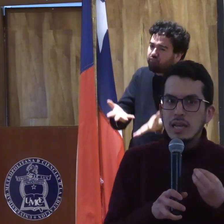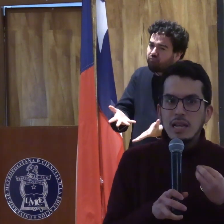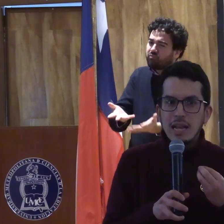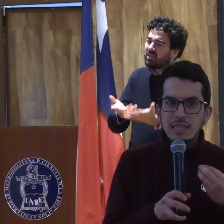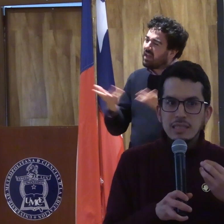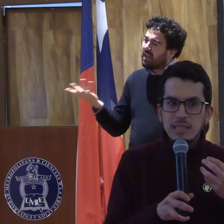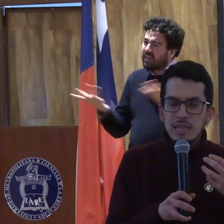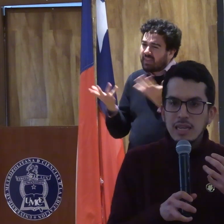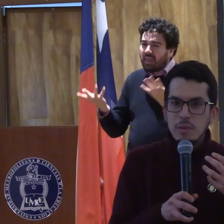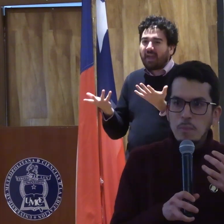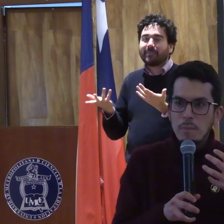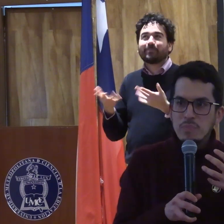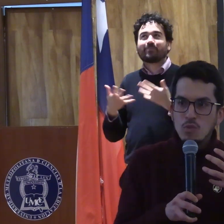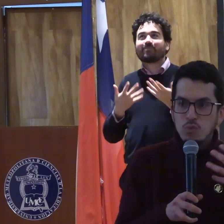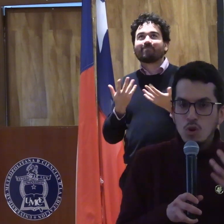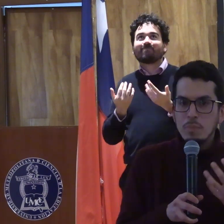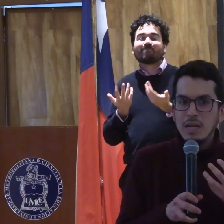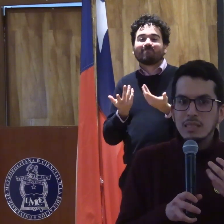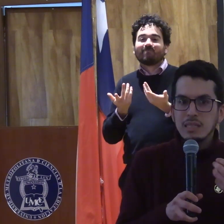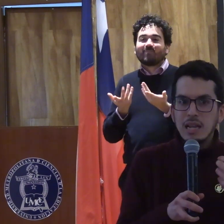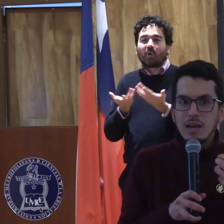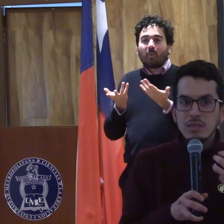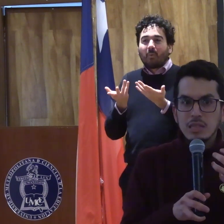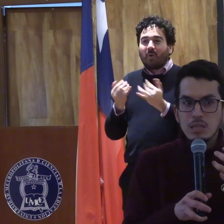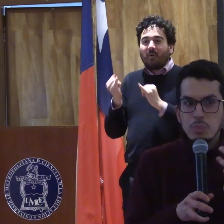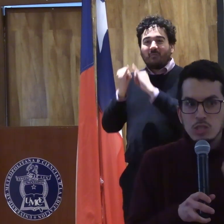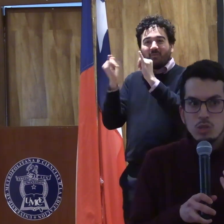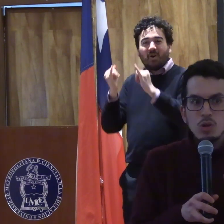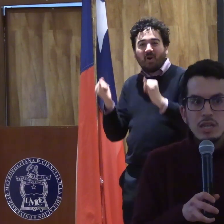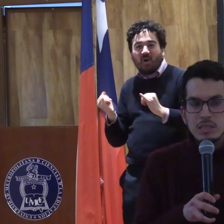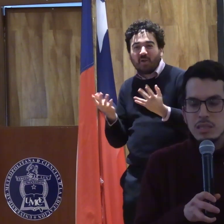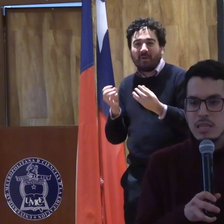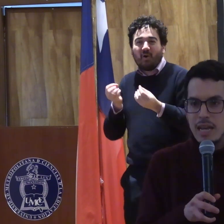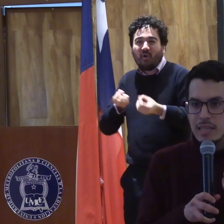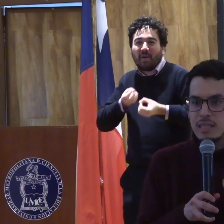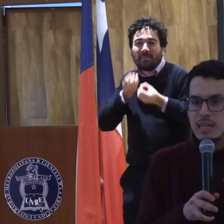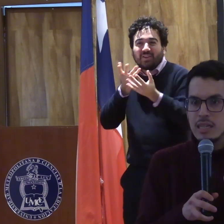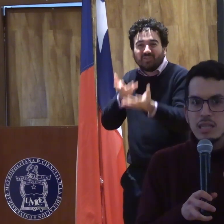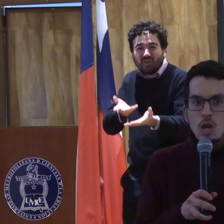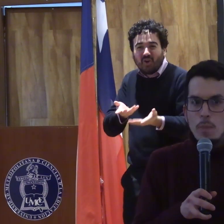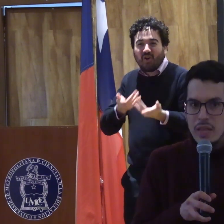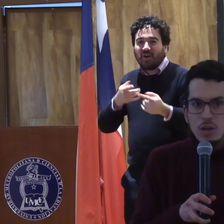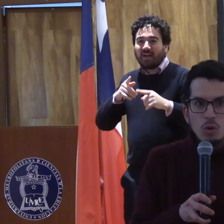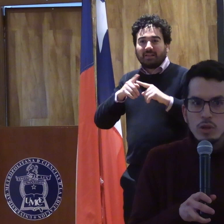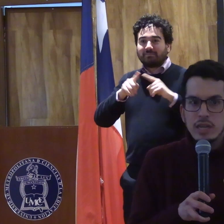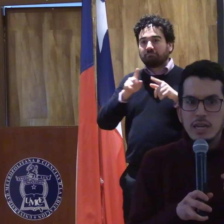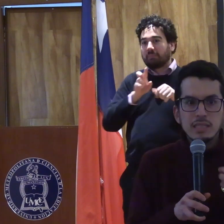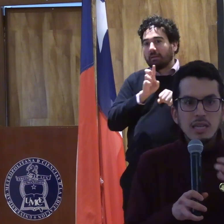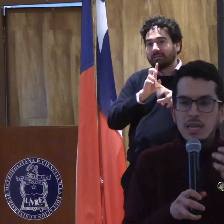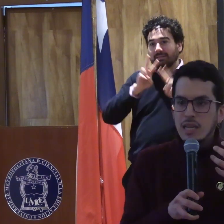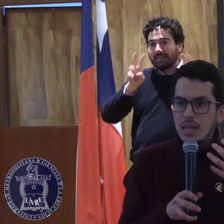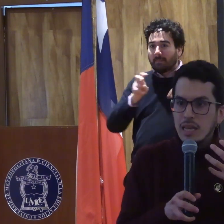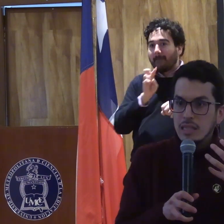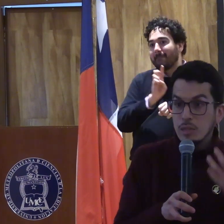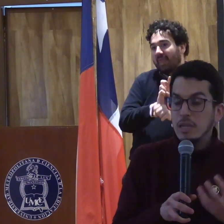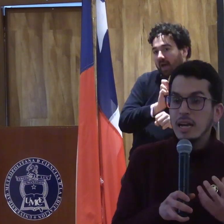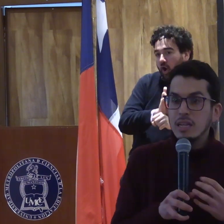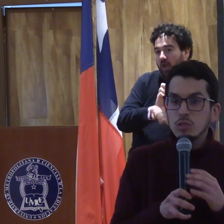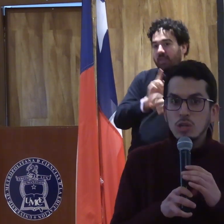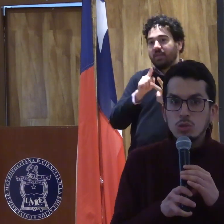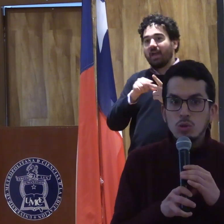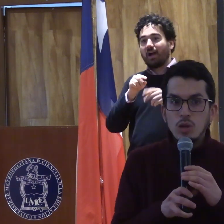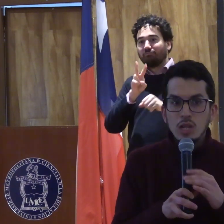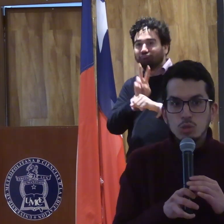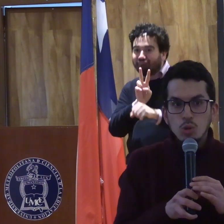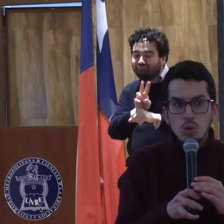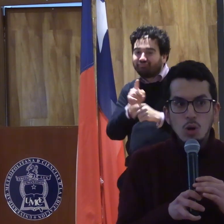una de las formas, las expresiones didácticas, pedagógicas, disciplinarias,